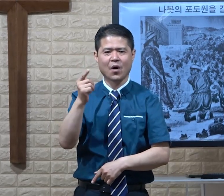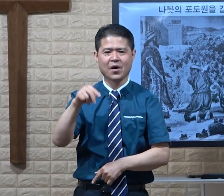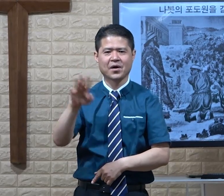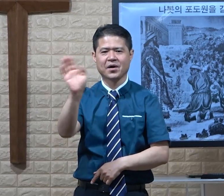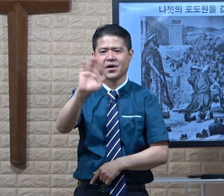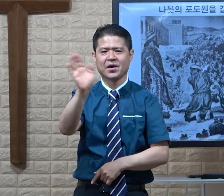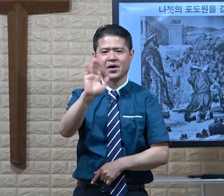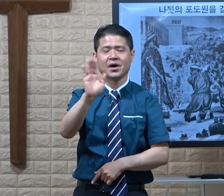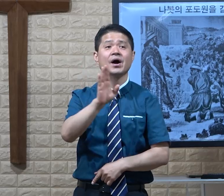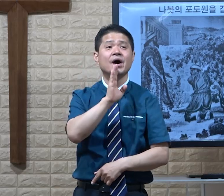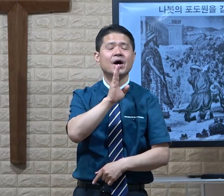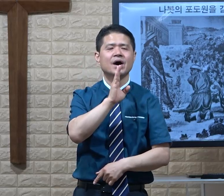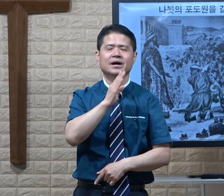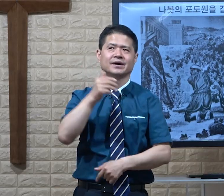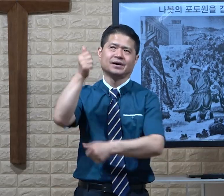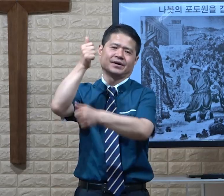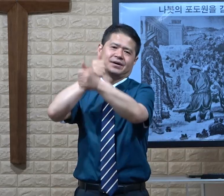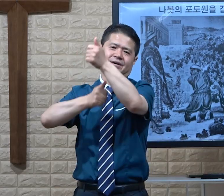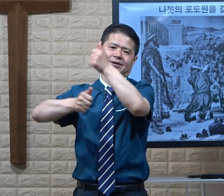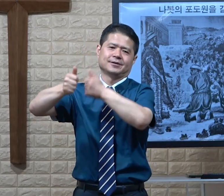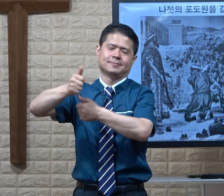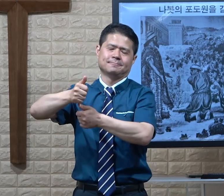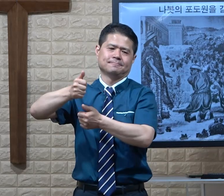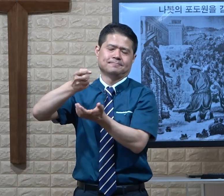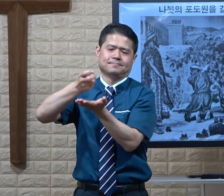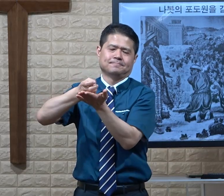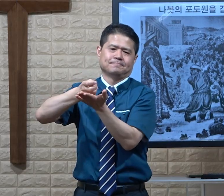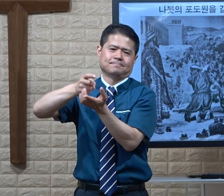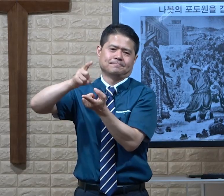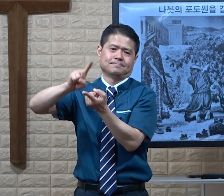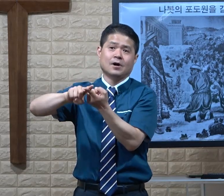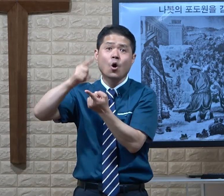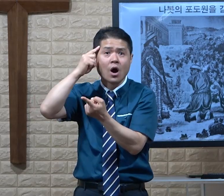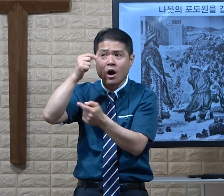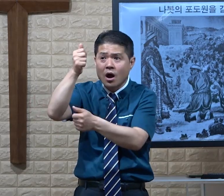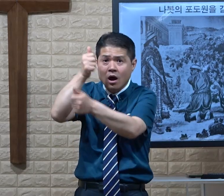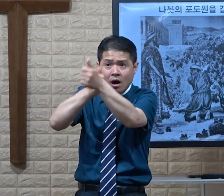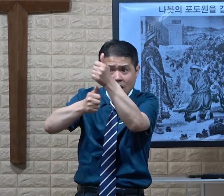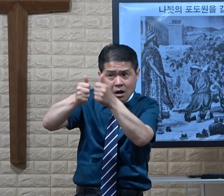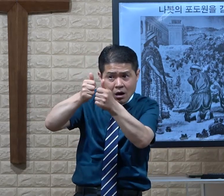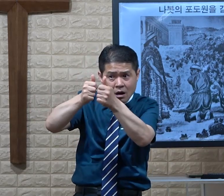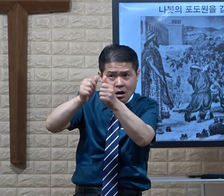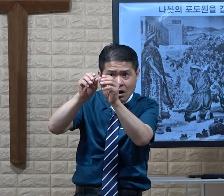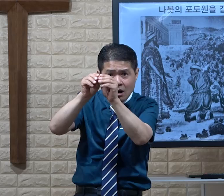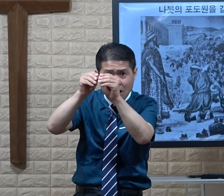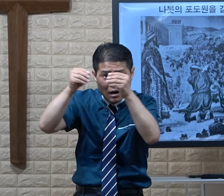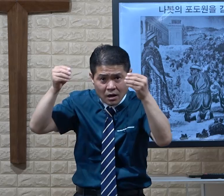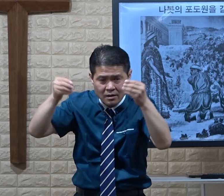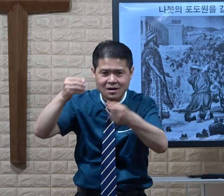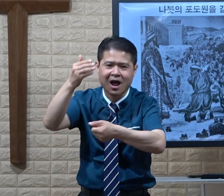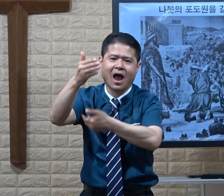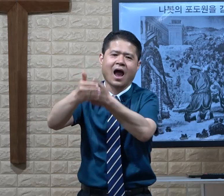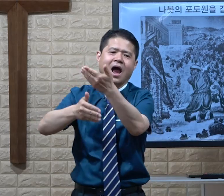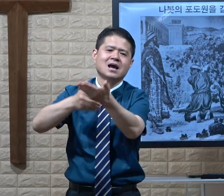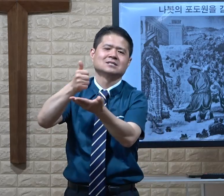아니겠습니까? 그렇지만 나봇은 절대 그러지 않았습니다. 자신의 조상들에게 받은 땅이기 때문에